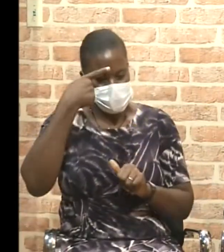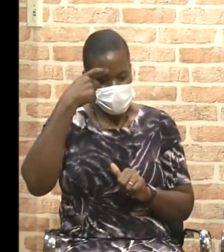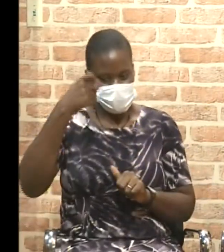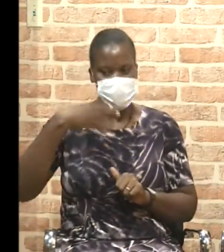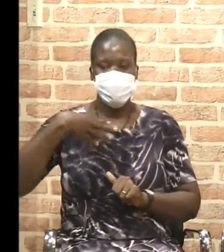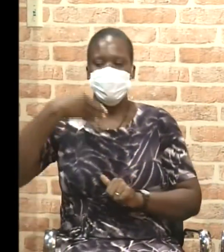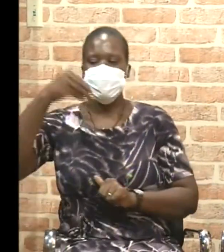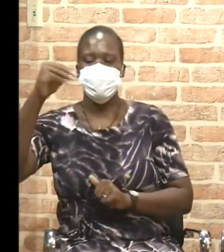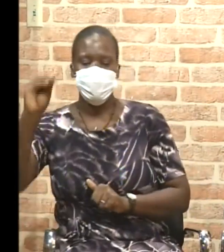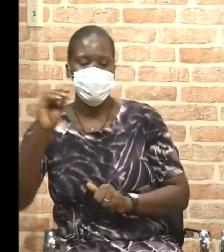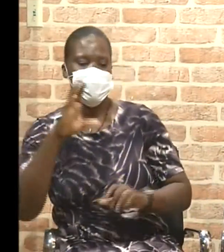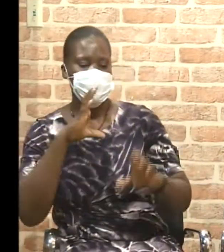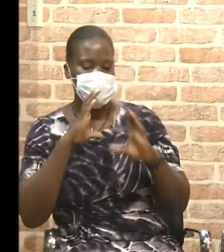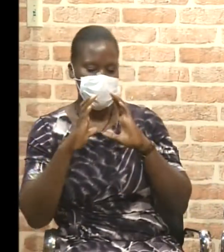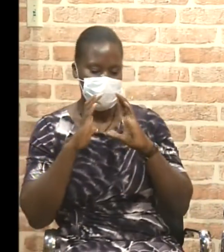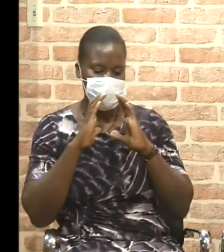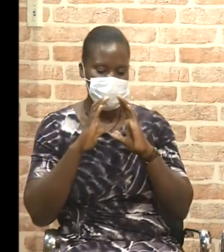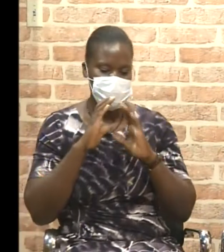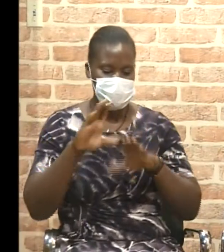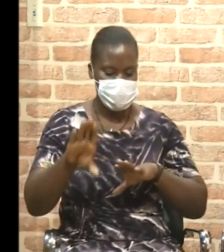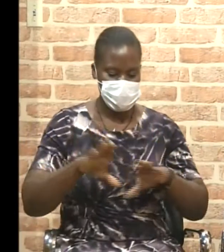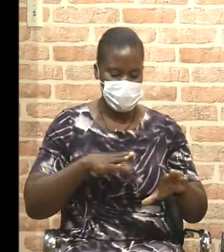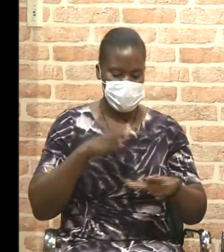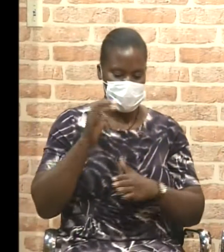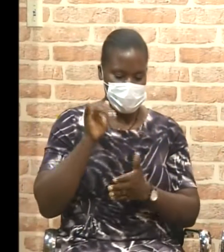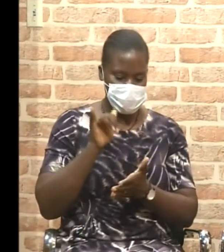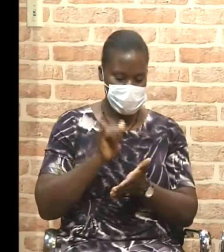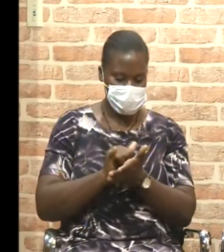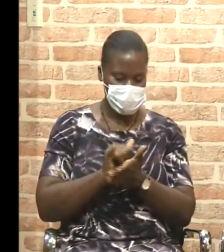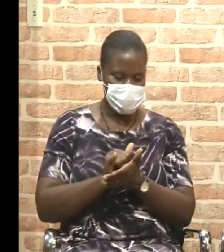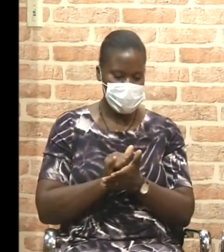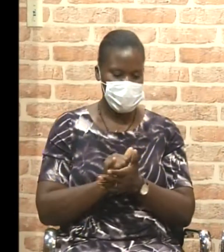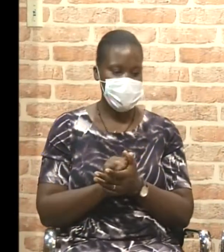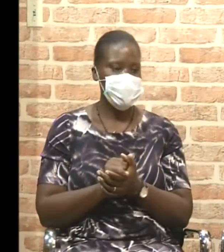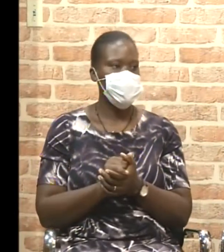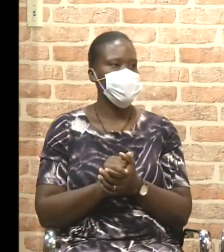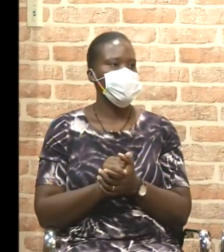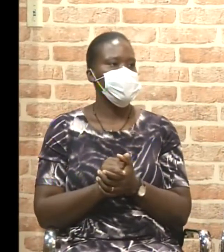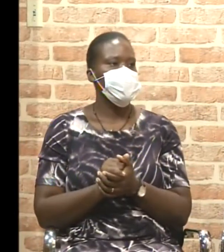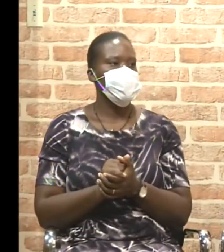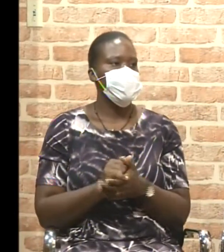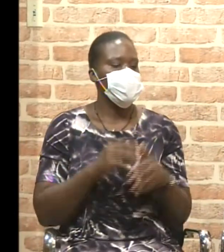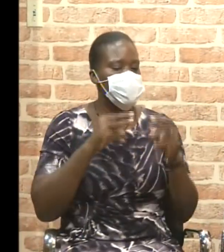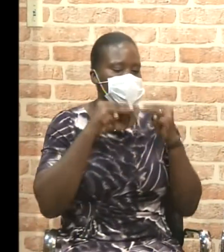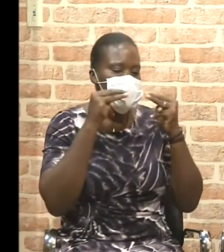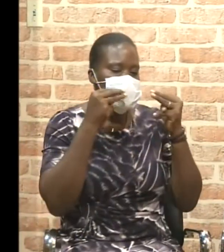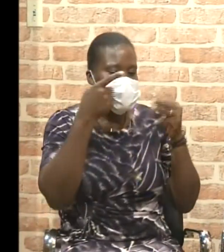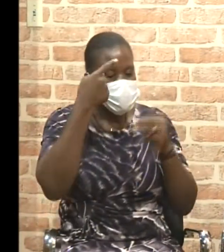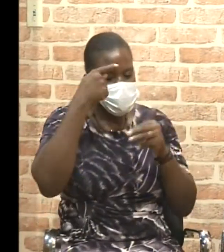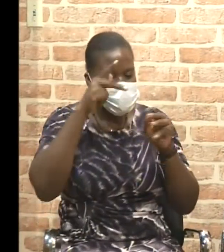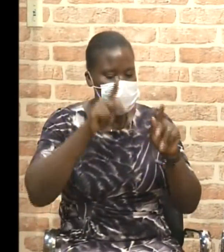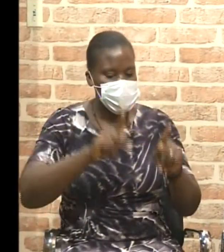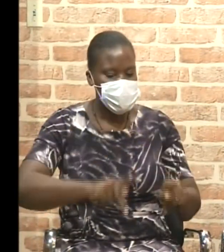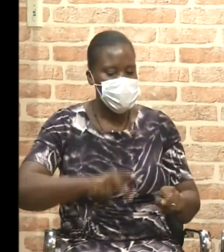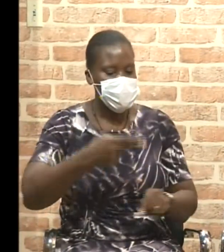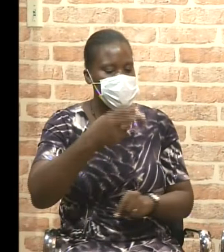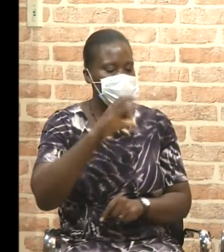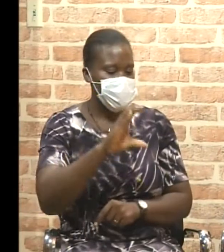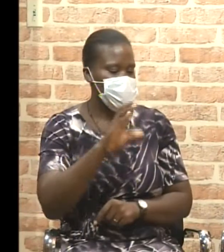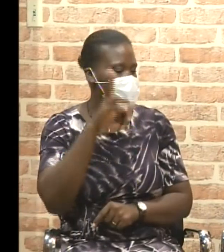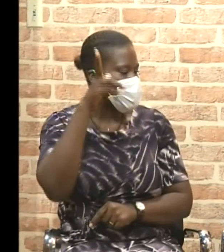la communication qui fait que justement nous focus sur lui parce que l'un ne pas marcher sans l'autre. Ou un message pour mon handicapé que tu as regardé au capitaine de